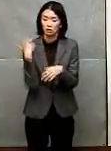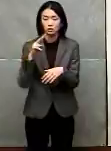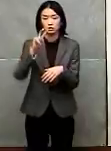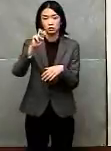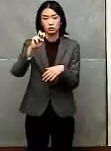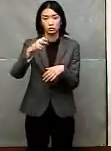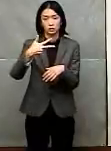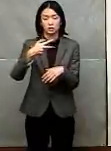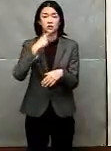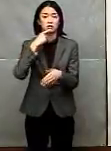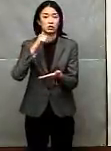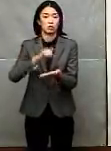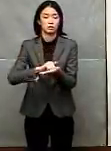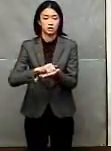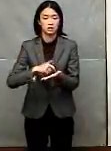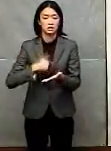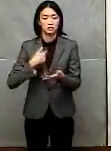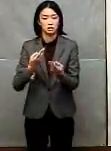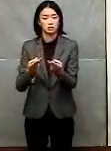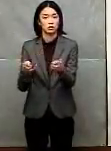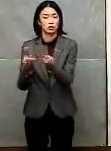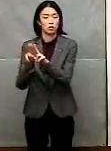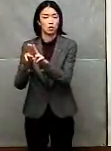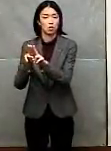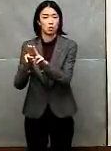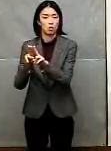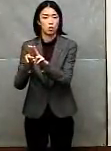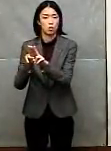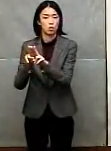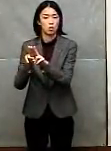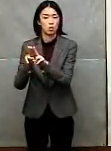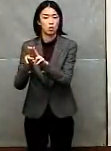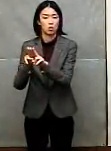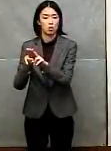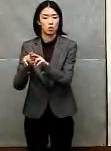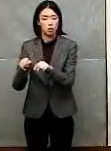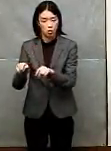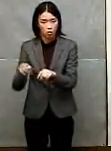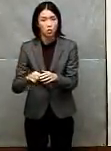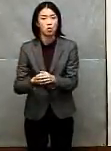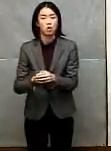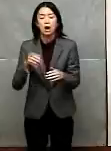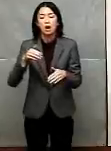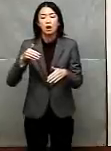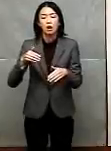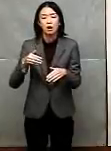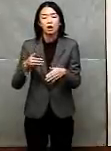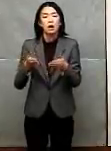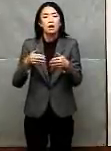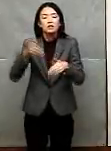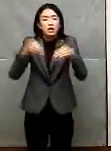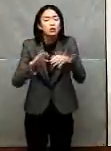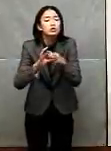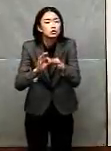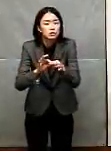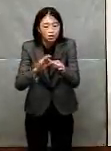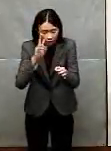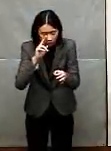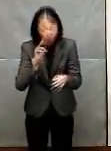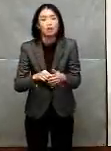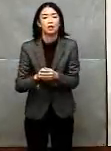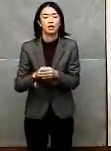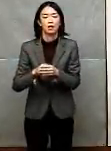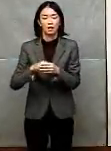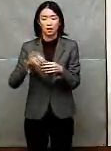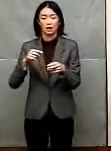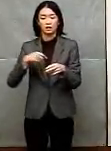ね、自民党の、県連の方で、これまで擁立作業を行っていて、独自候補に関して断